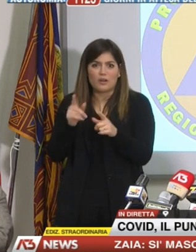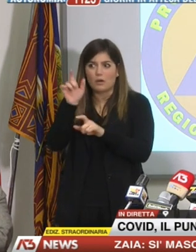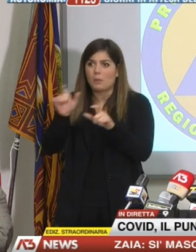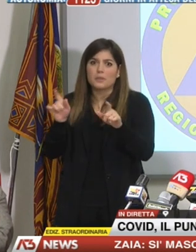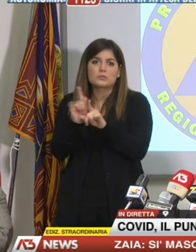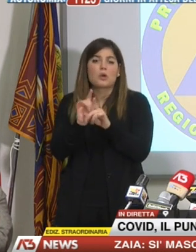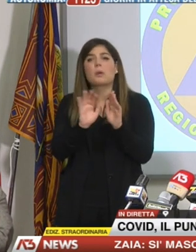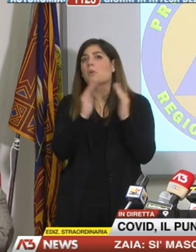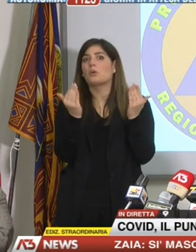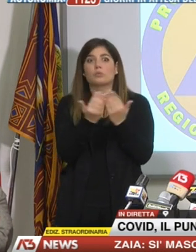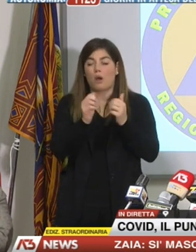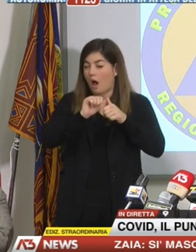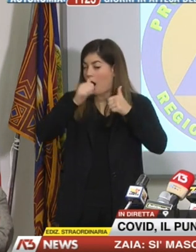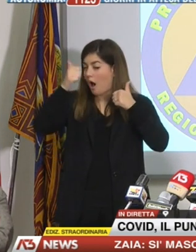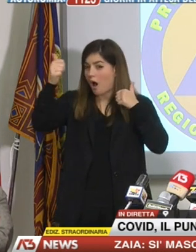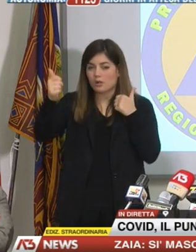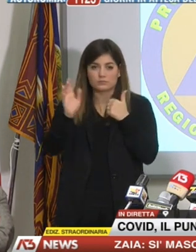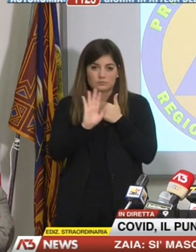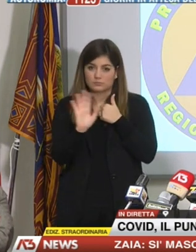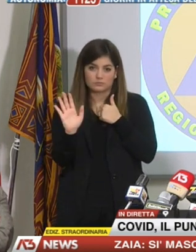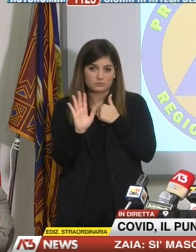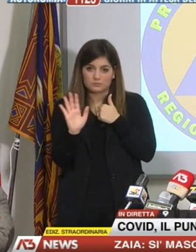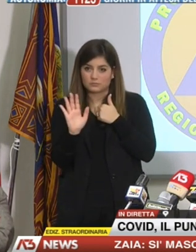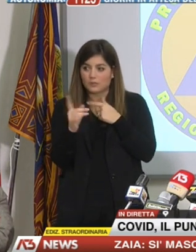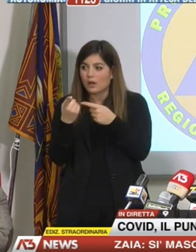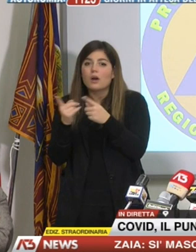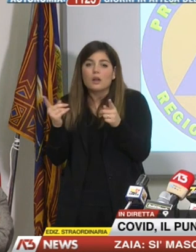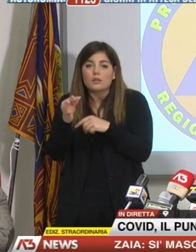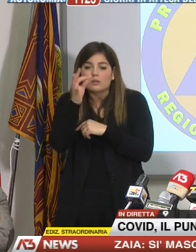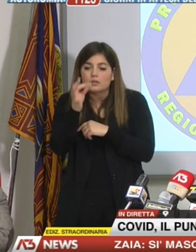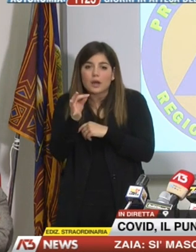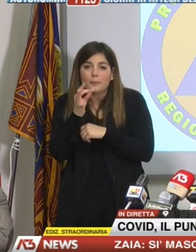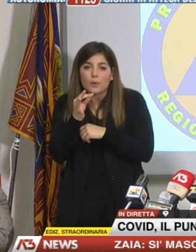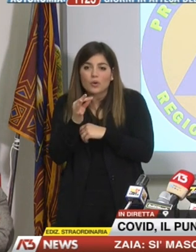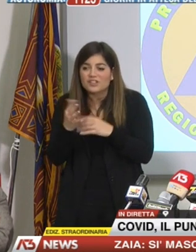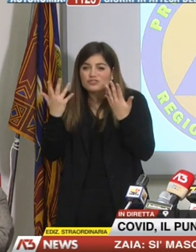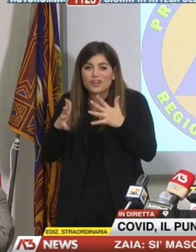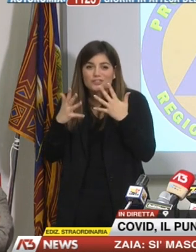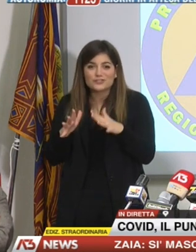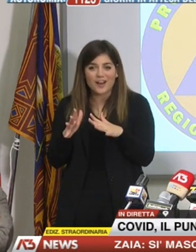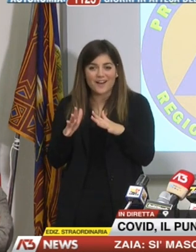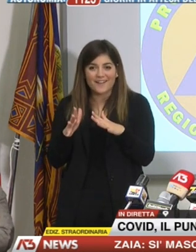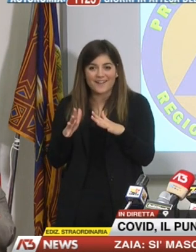questo mondo, sono persone che peraltro per i loro pazienti fanno i tamponi.